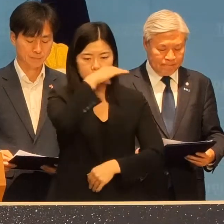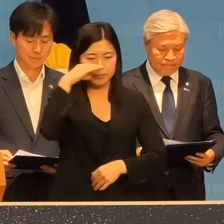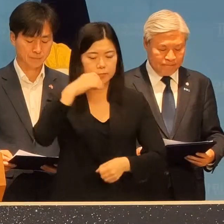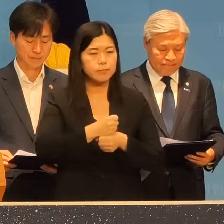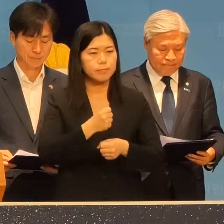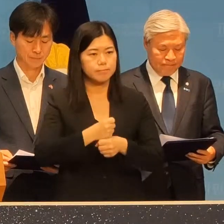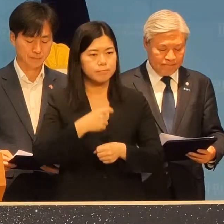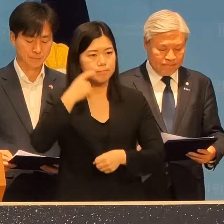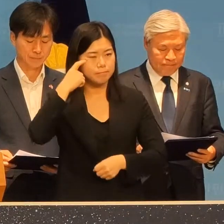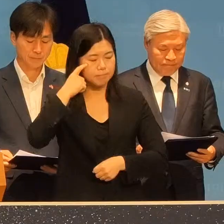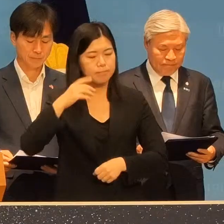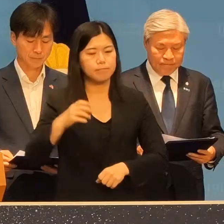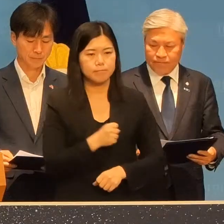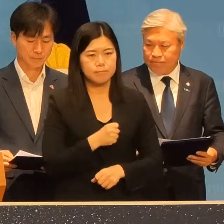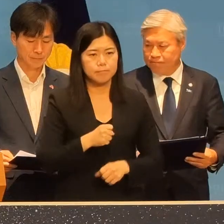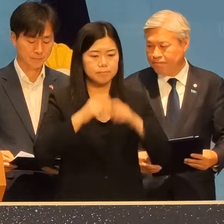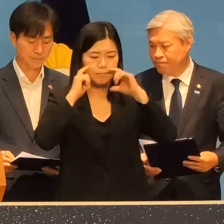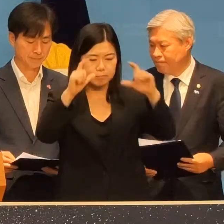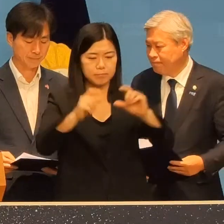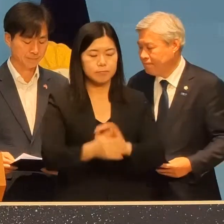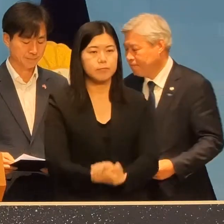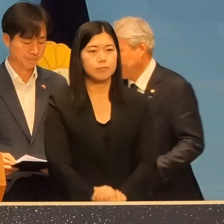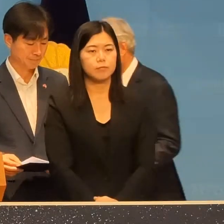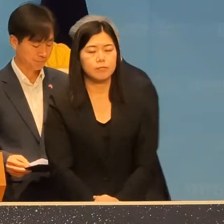각오로 다음과 같이 선언합니다.